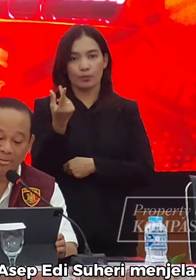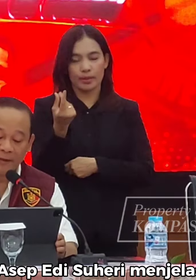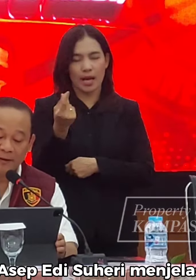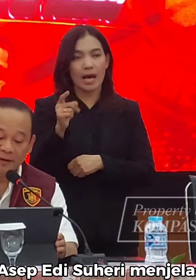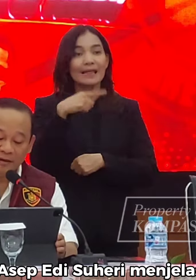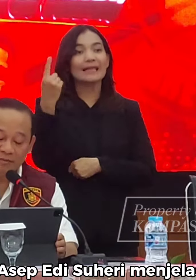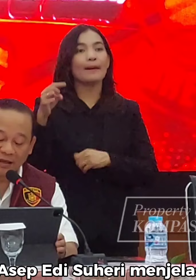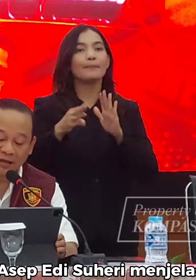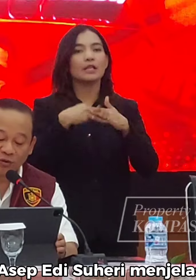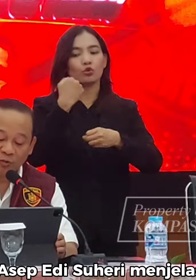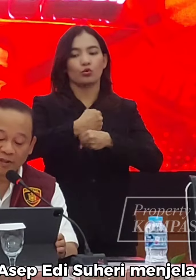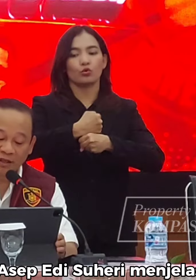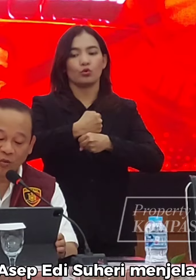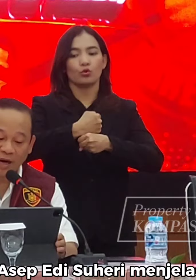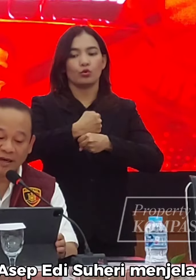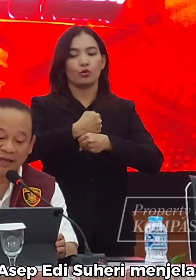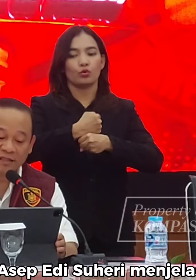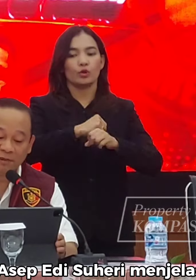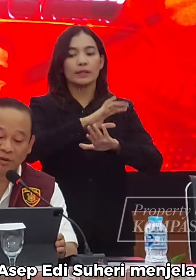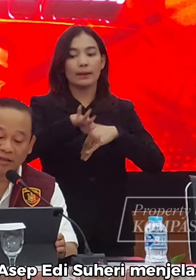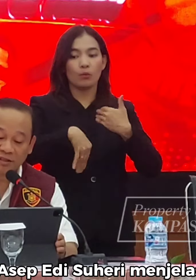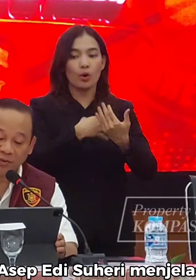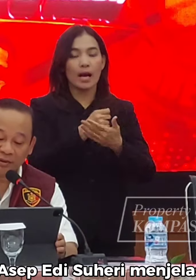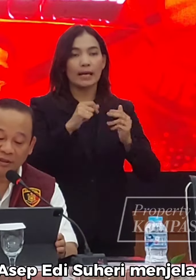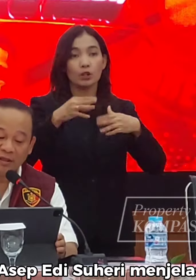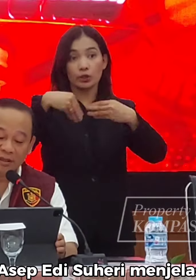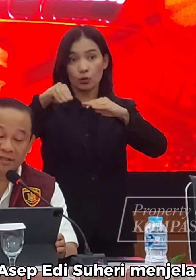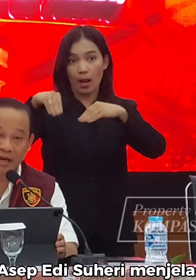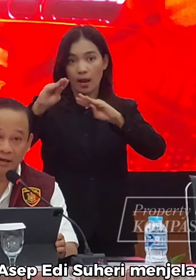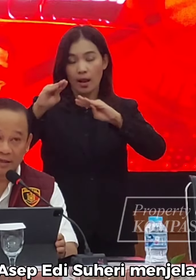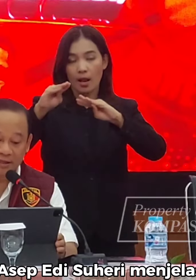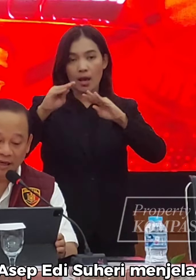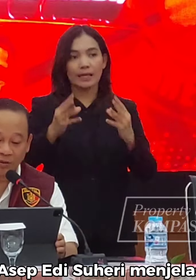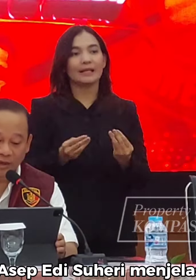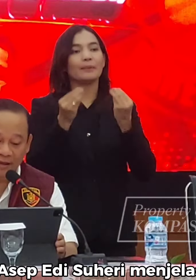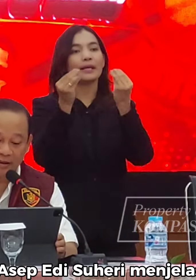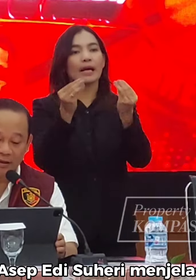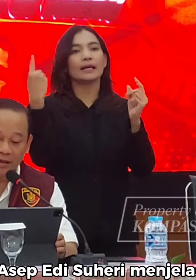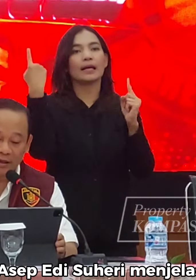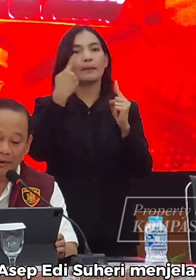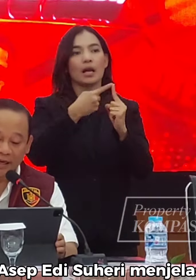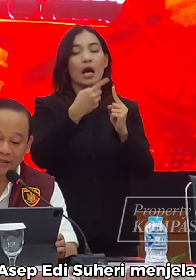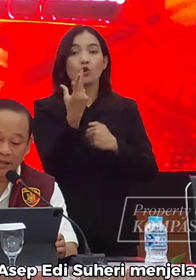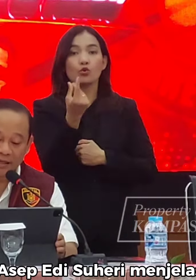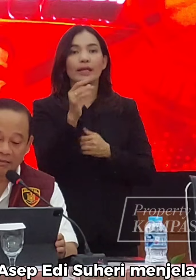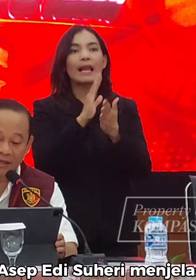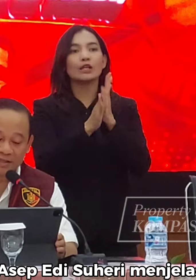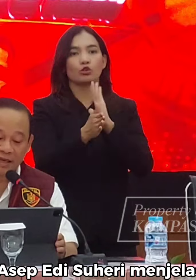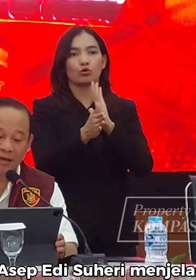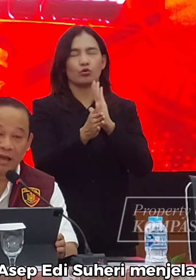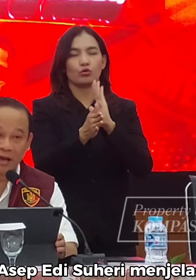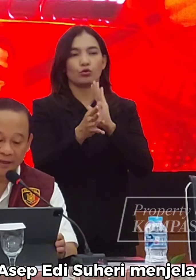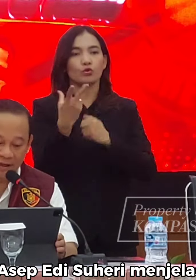minggunya di di mana 70% uang dari Hasi penjualan tersebut diserahkan secara tunai kepada adiknya yang